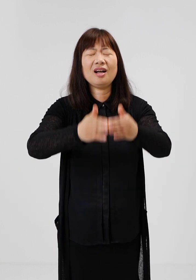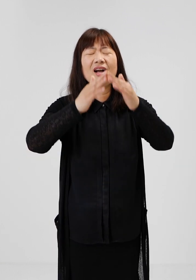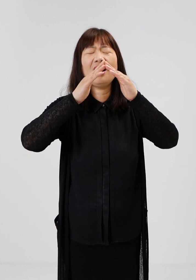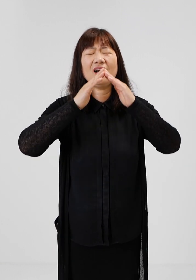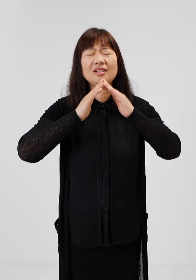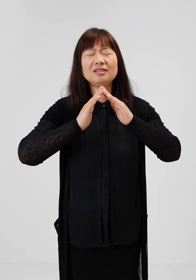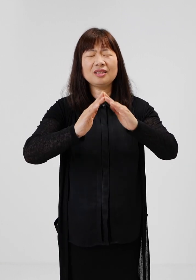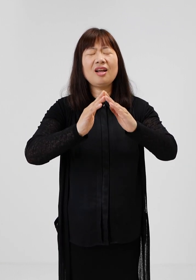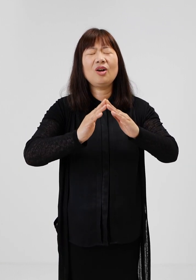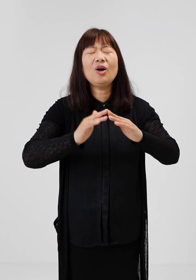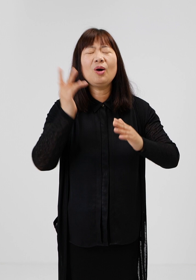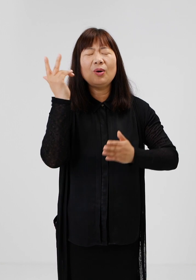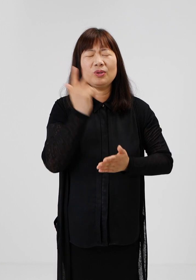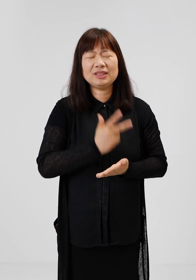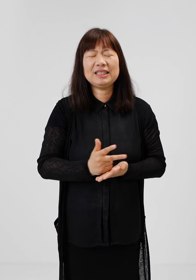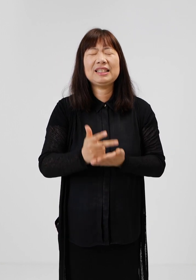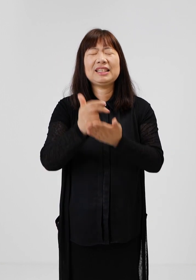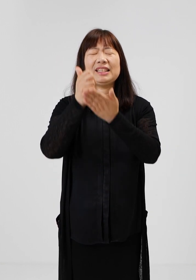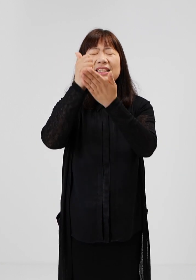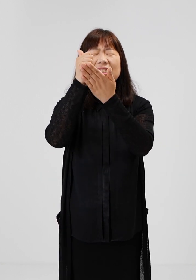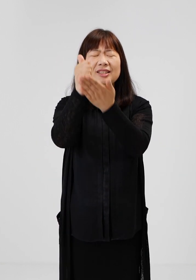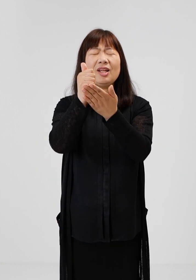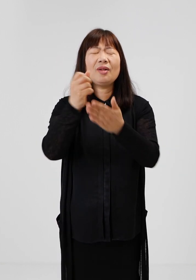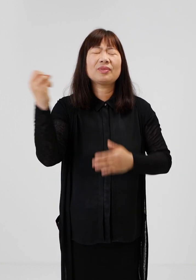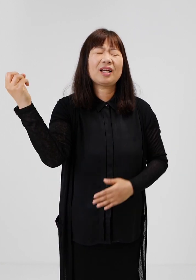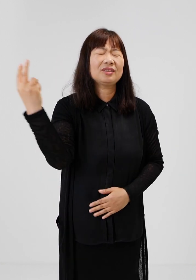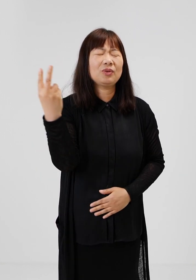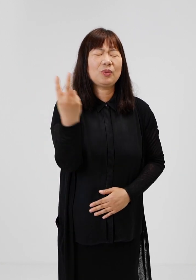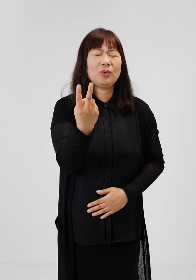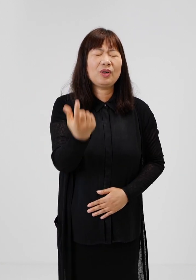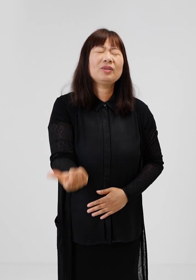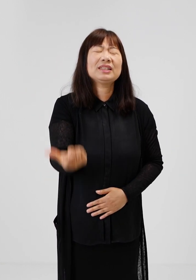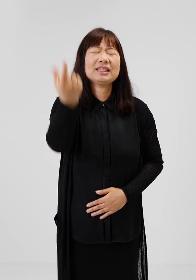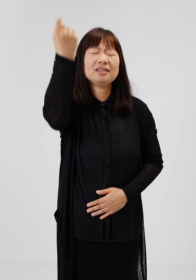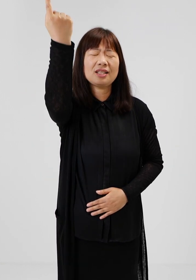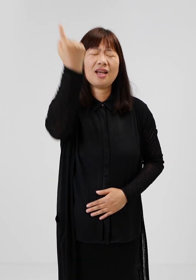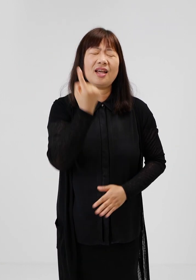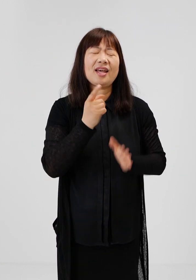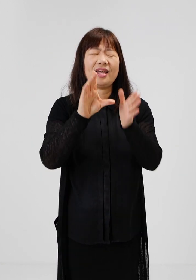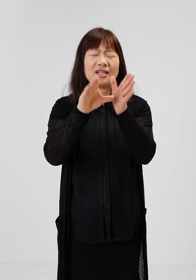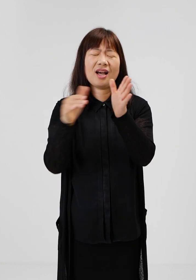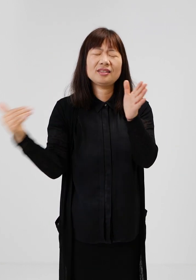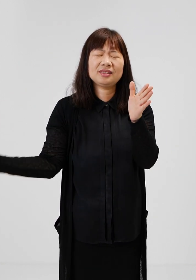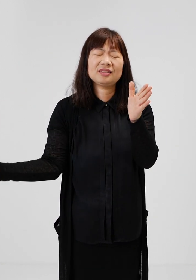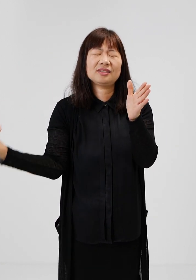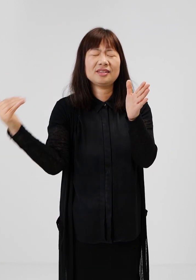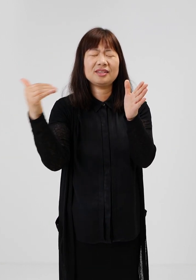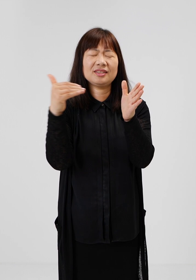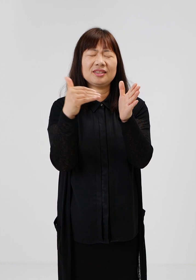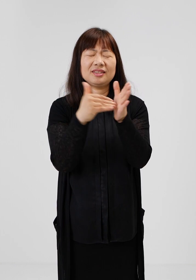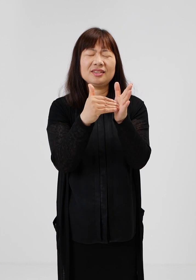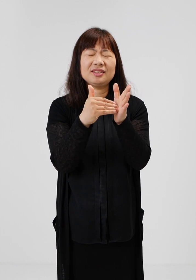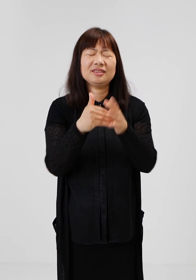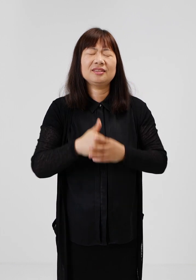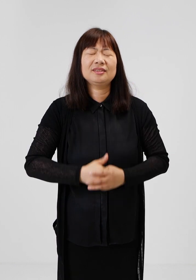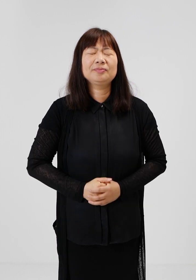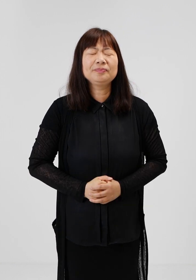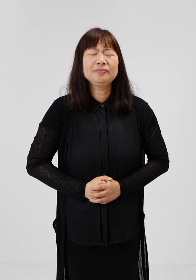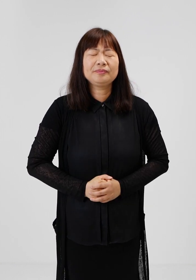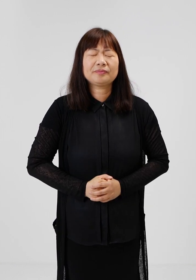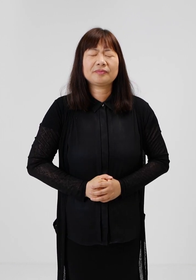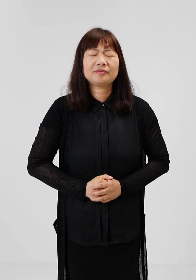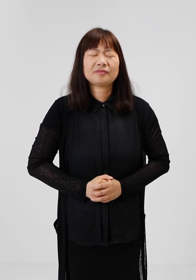세워가리라. 주님 곧 오실 때까지.